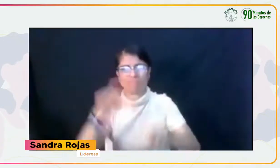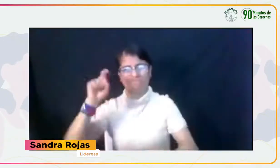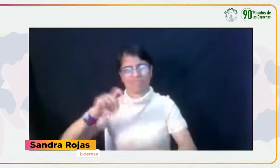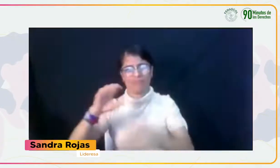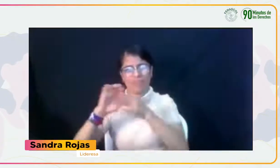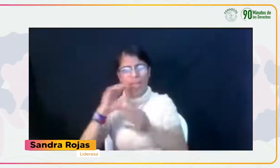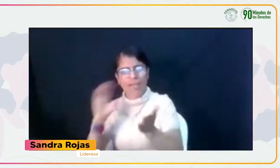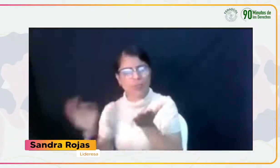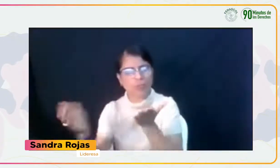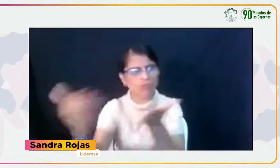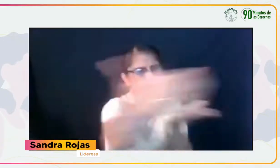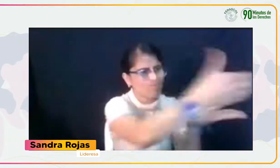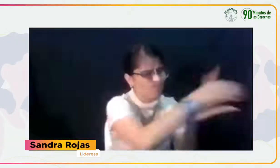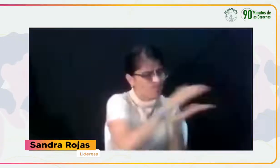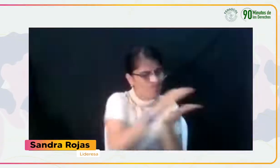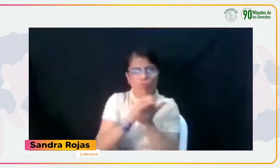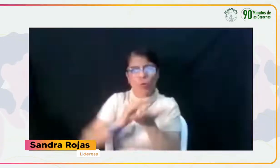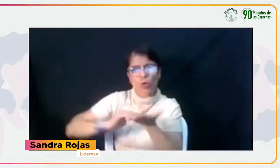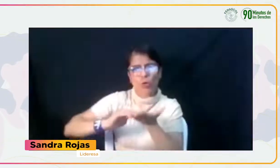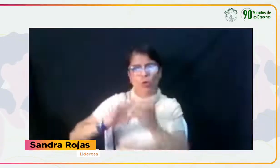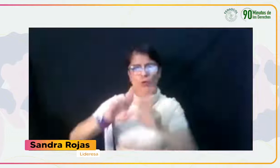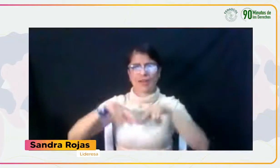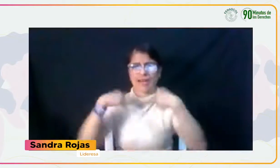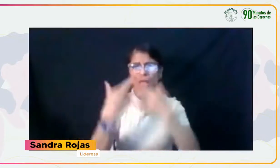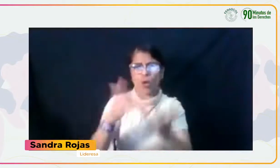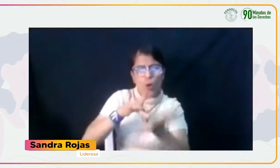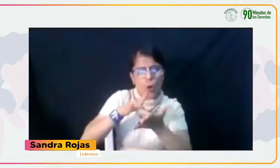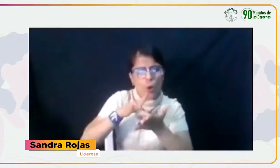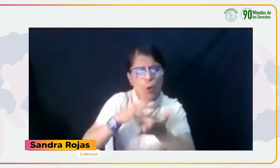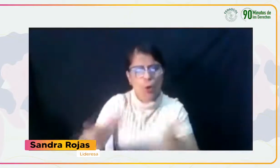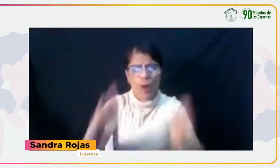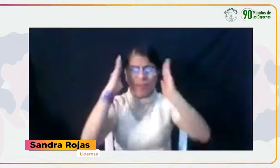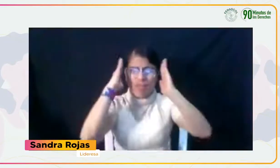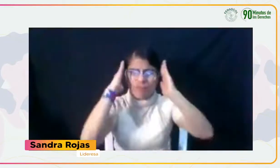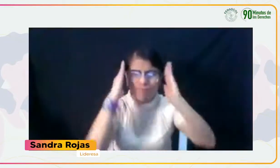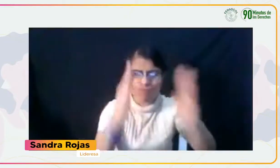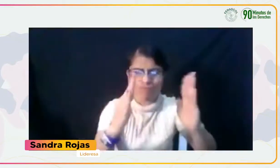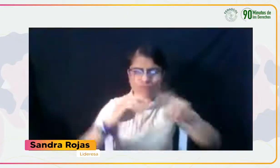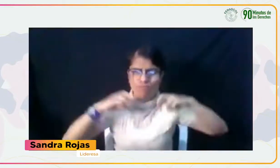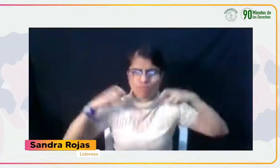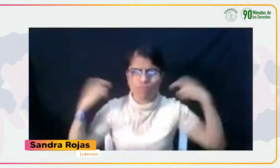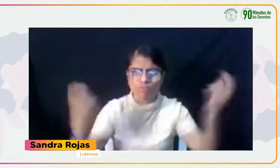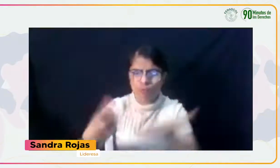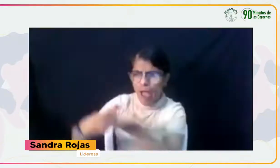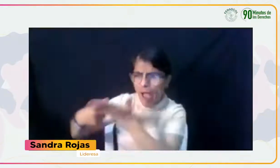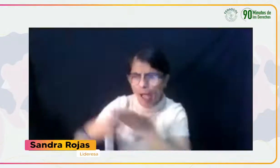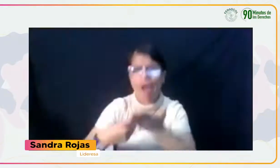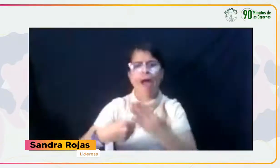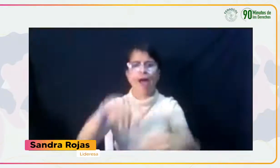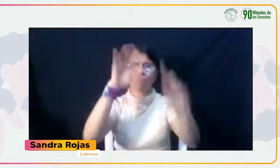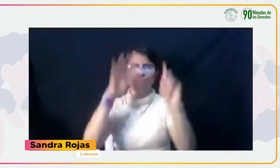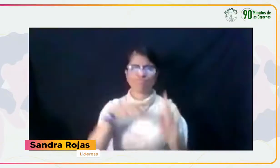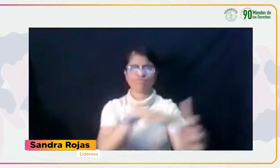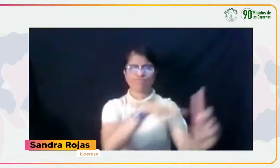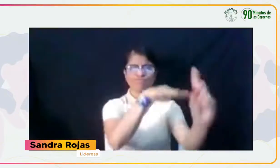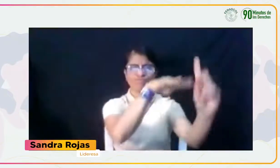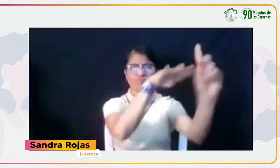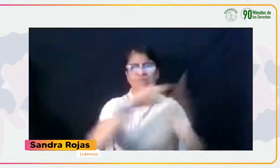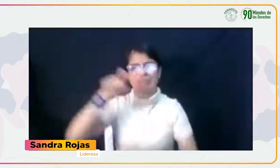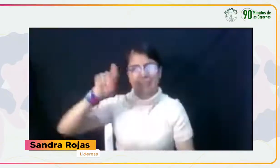interpretación, el certificado de discapacidad y demás, pues que FENASCOL pueda recoger esto que está ocurriendo y se cree una mesa de